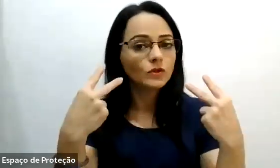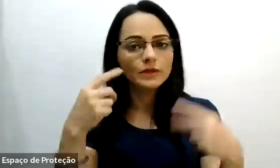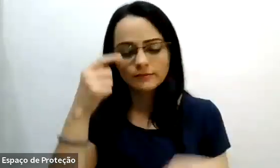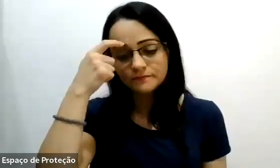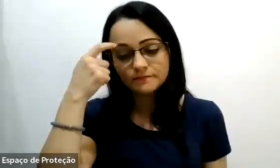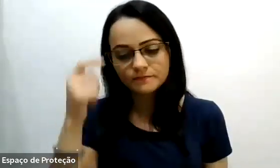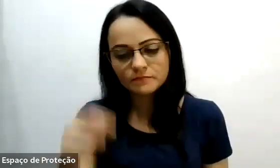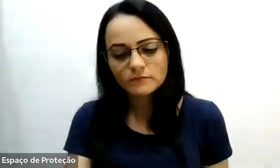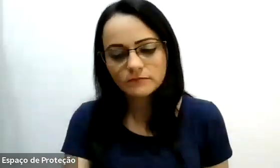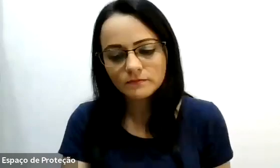olha.